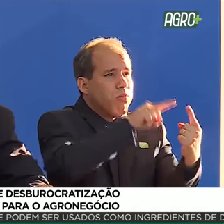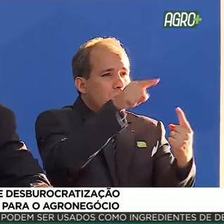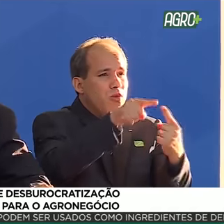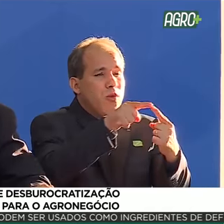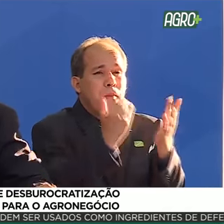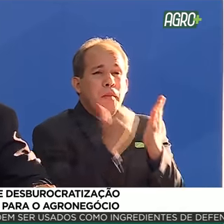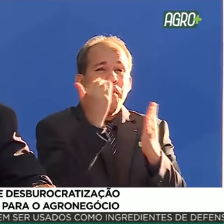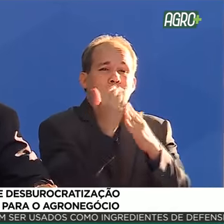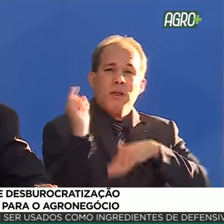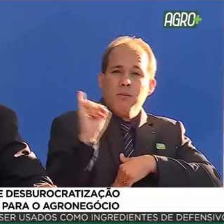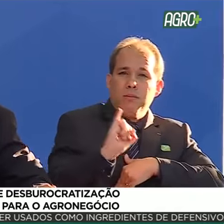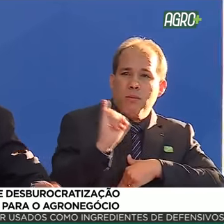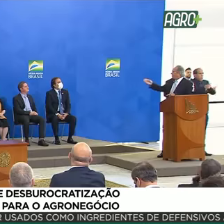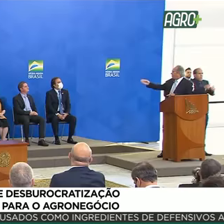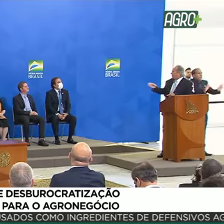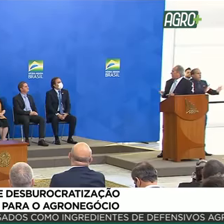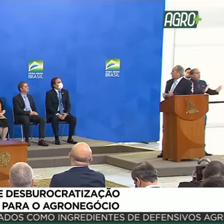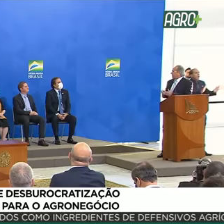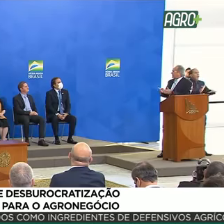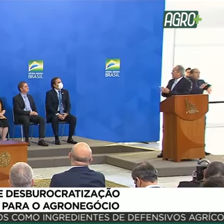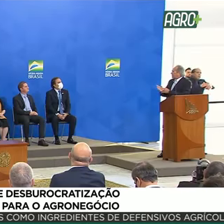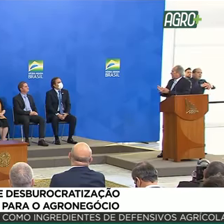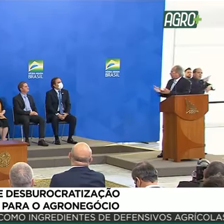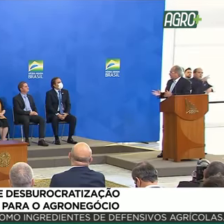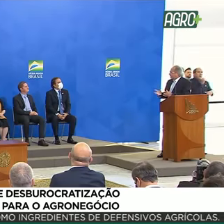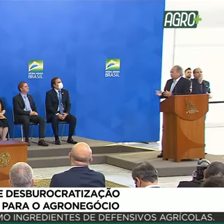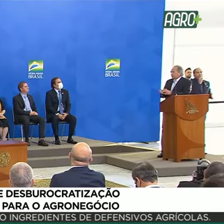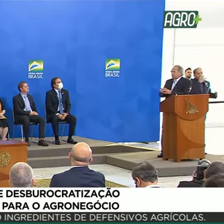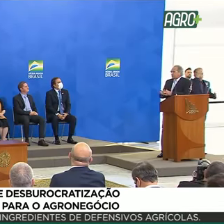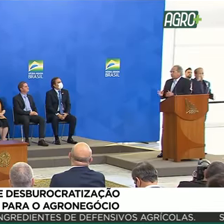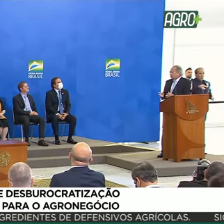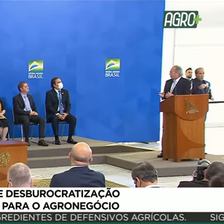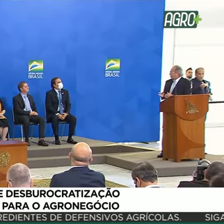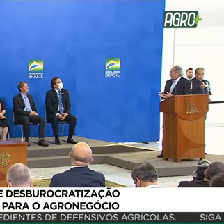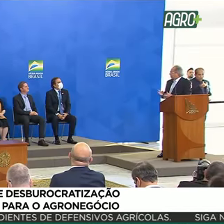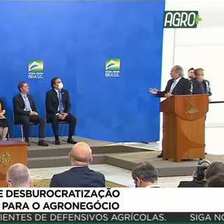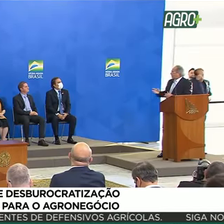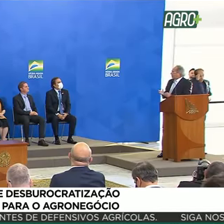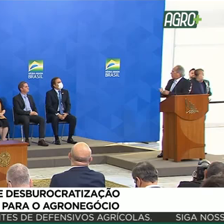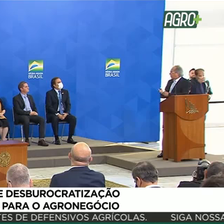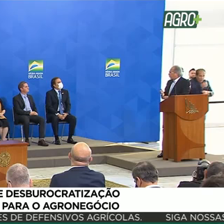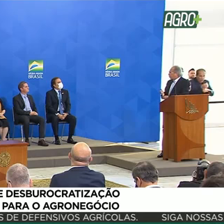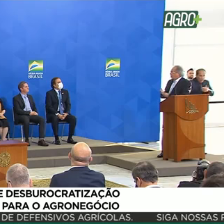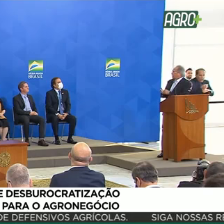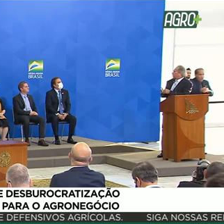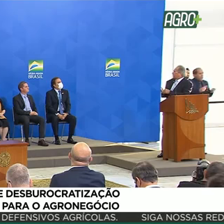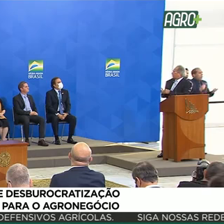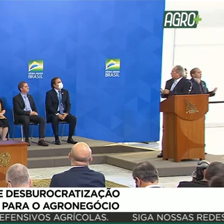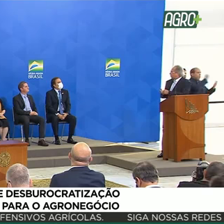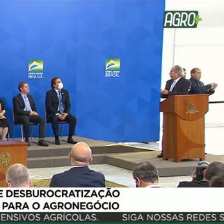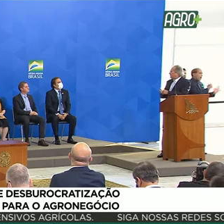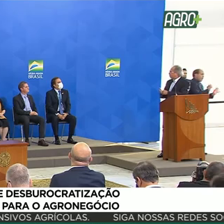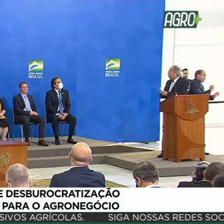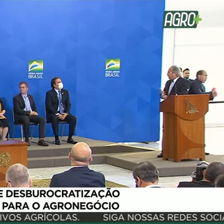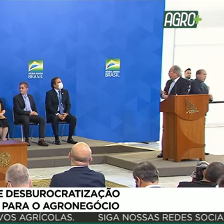os custos de produção no campo. Alguém que tem 6 vaquinhas e está tirando leite, precisava de contador, precisava